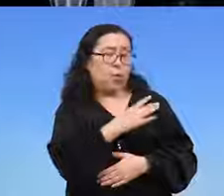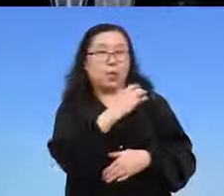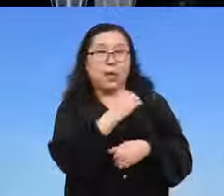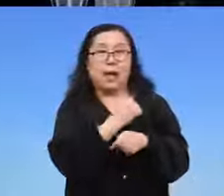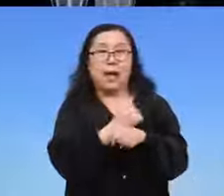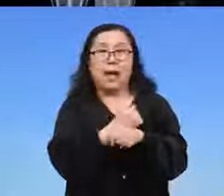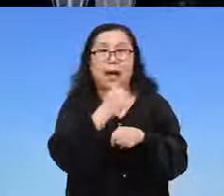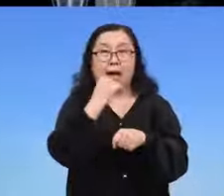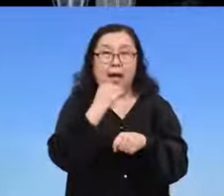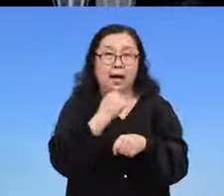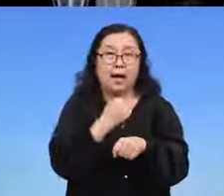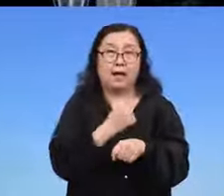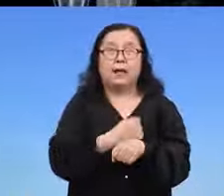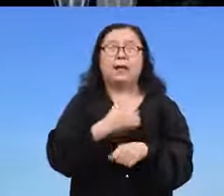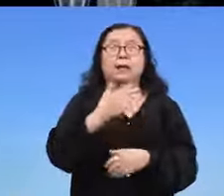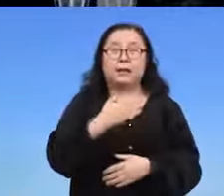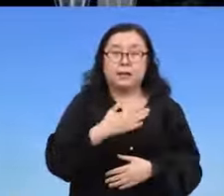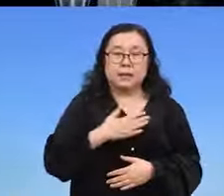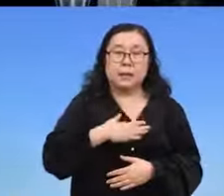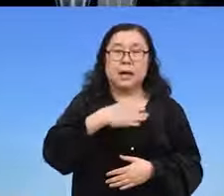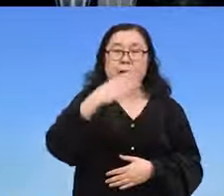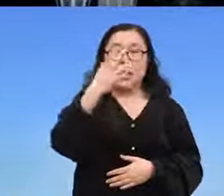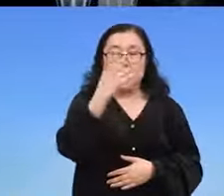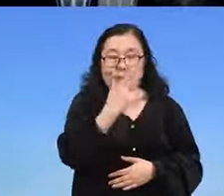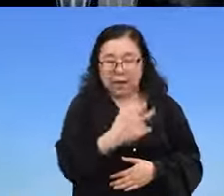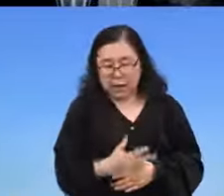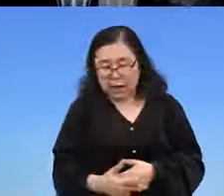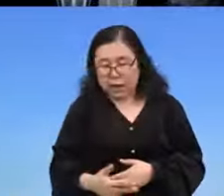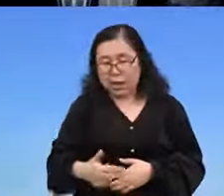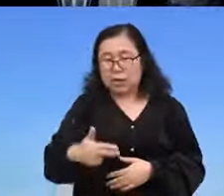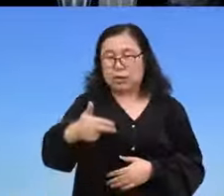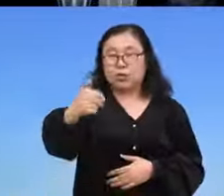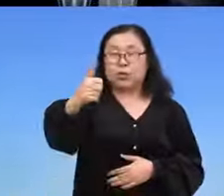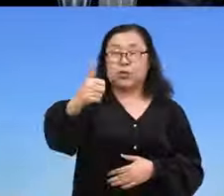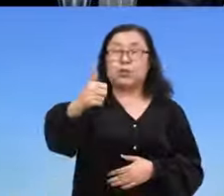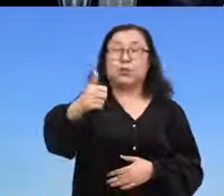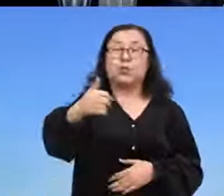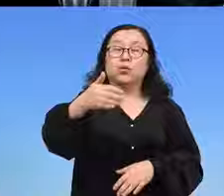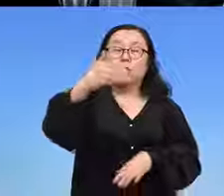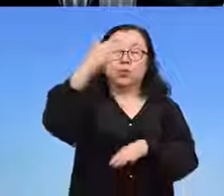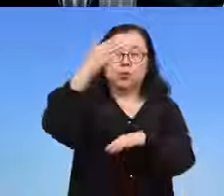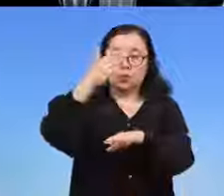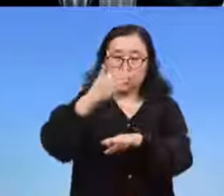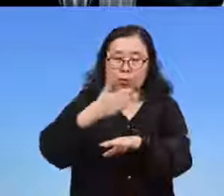부욕해 하신 나의 주 감사.